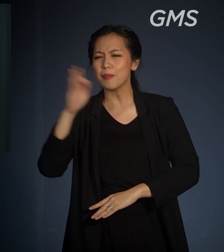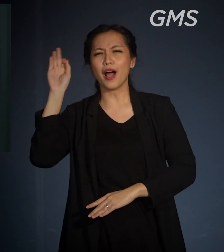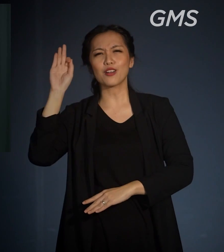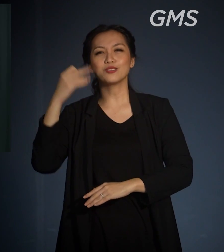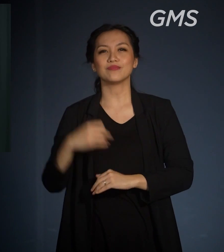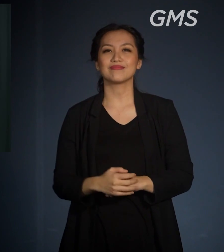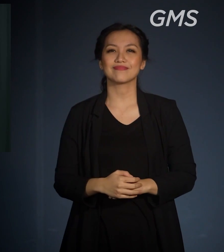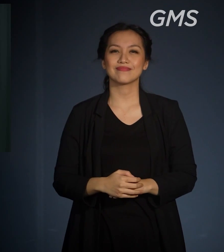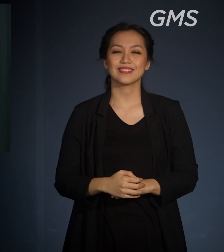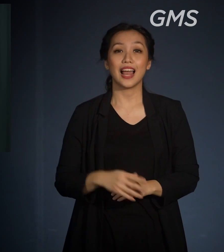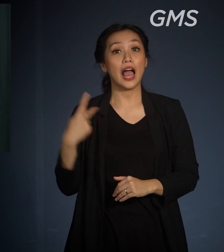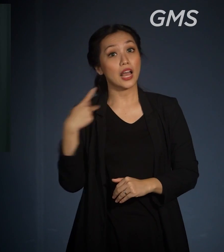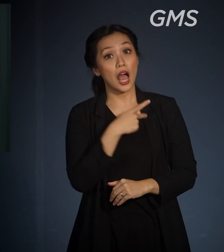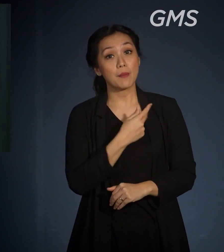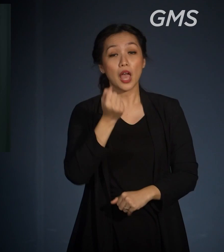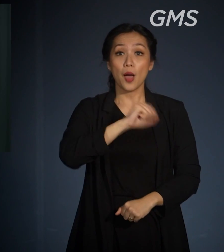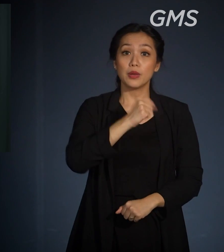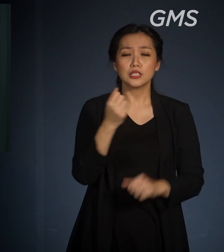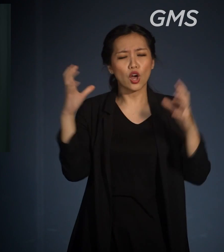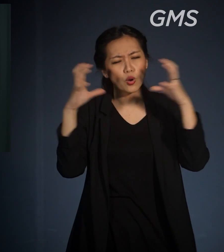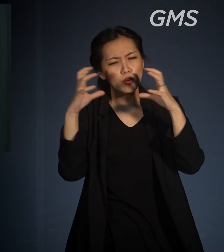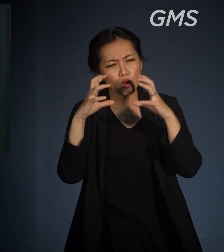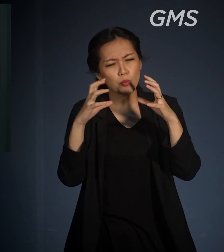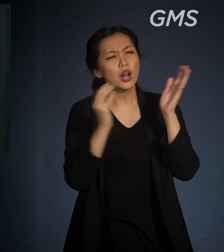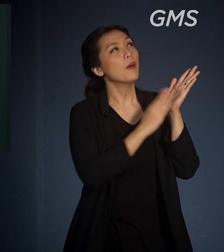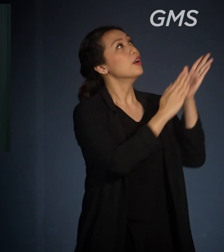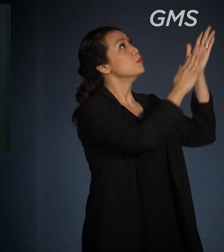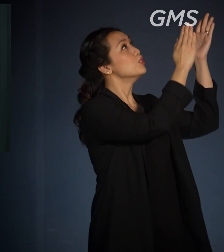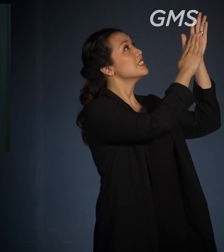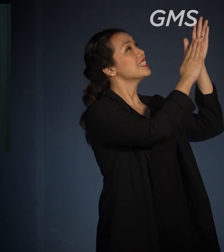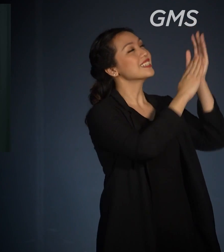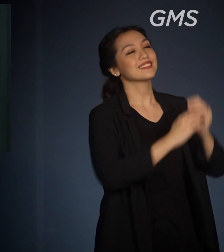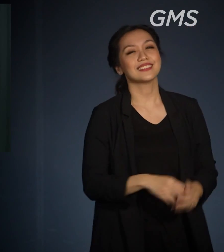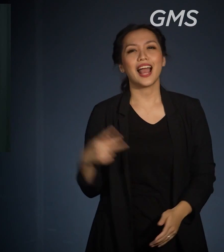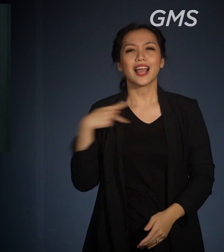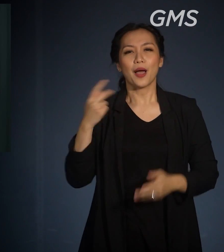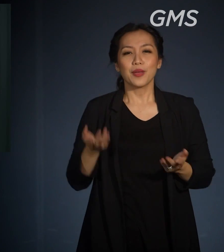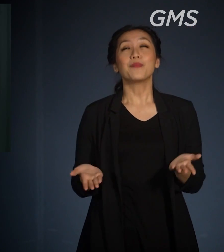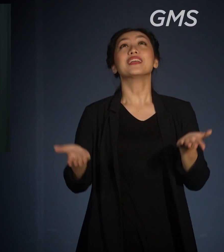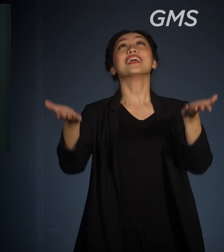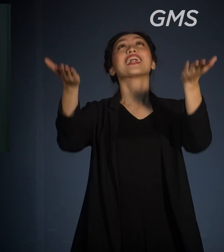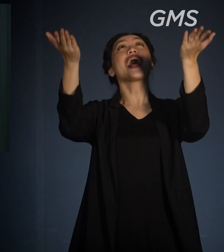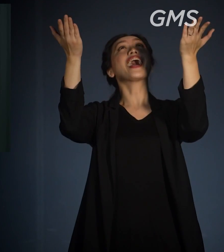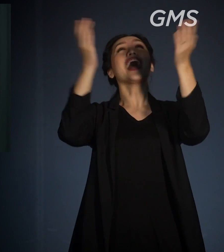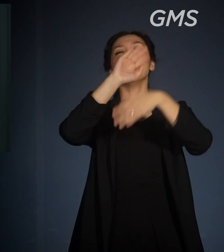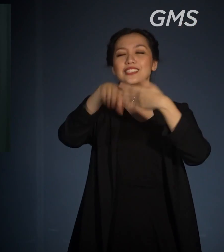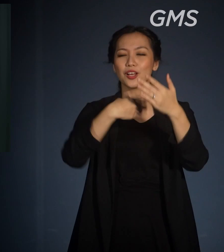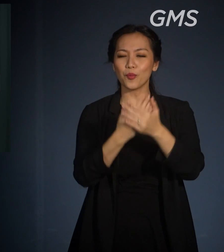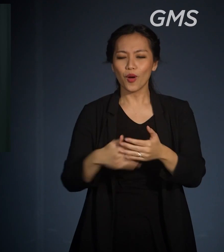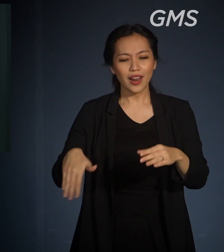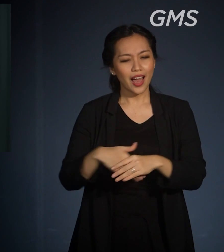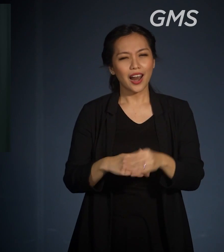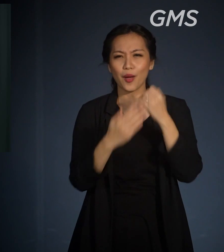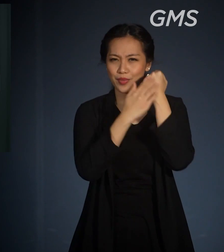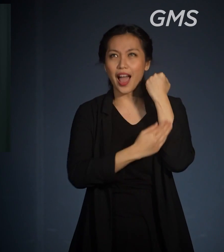Tuhan, di mana kami bisa bersekutu, di mana kami bisa memuji Engkau Tuhan. Kami serahkan ibadah ini sepenuhnya di dalam tangan-Mu dan kami yakin